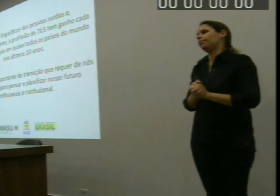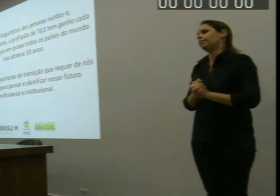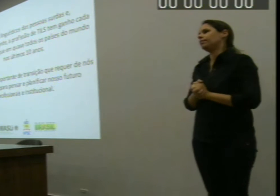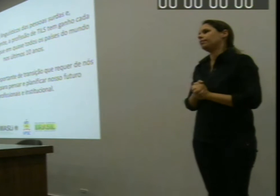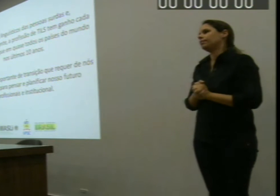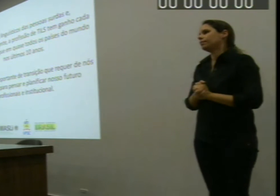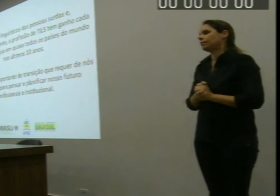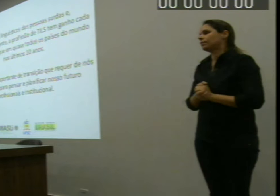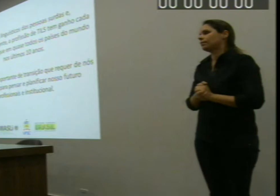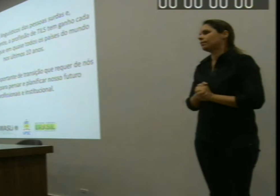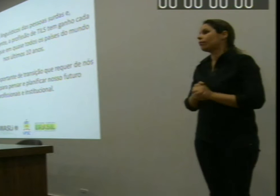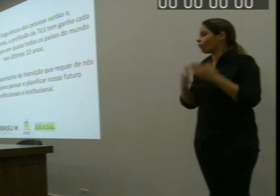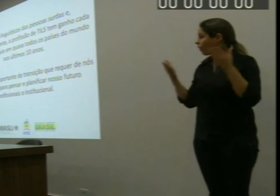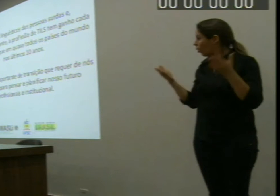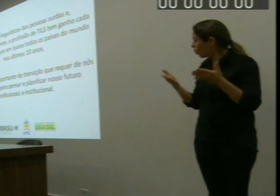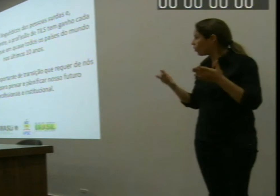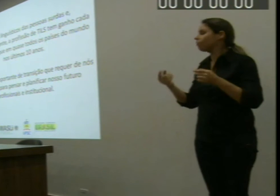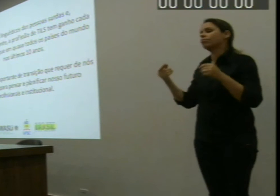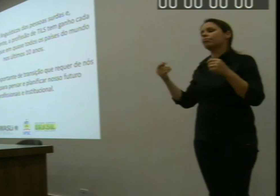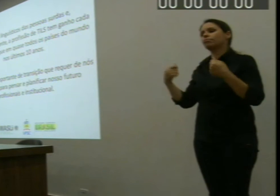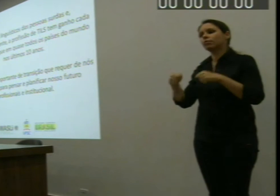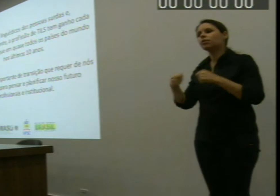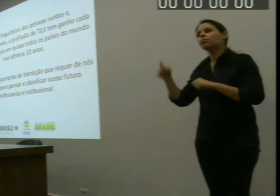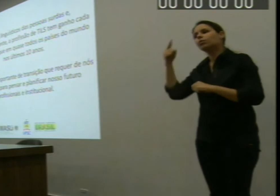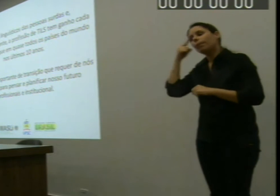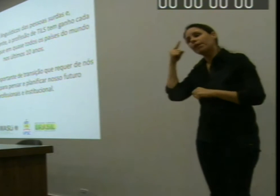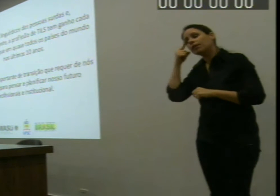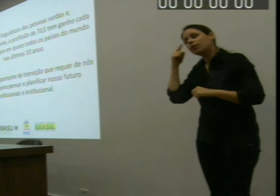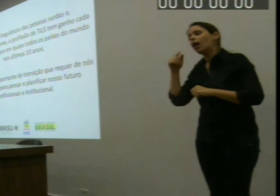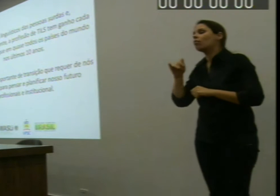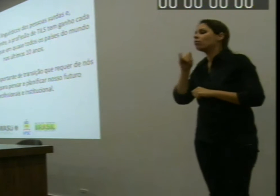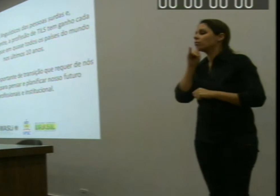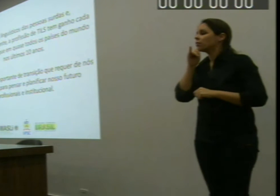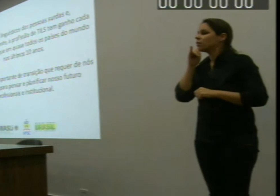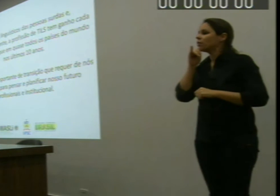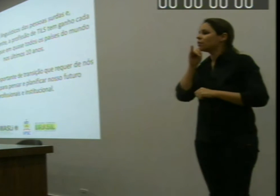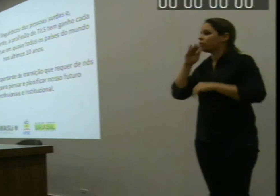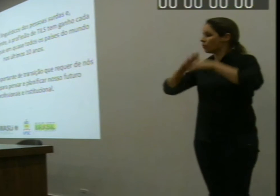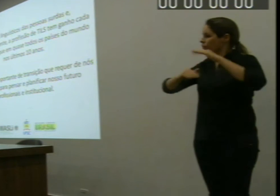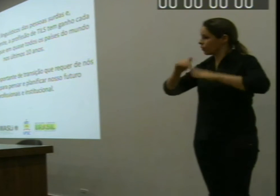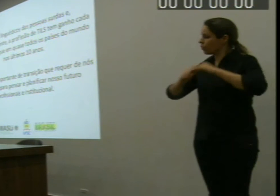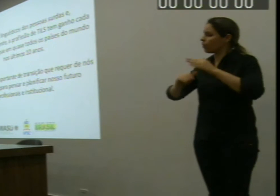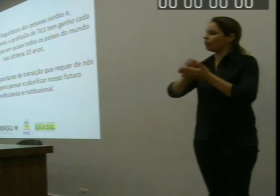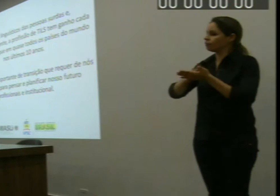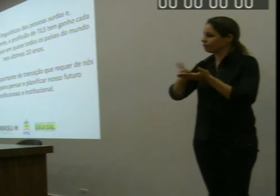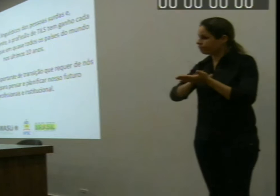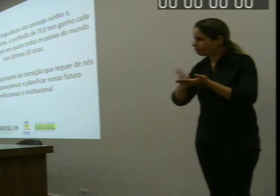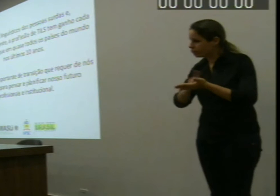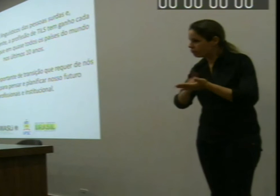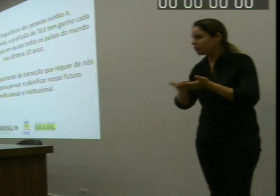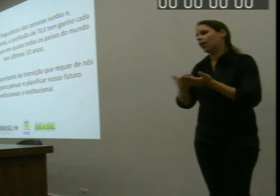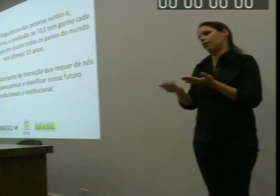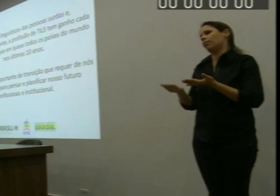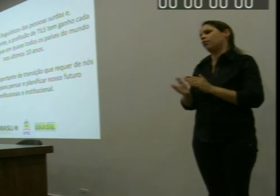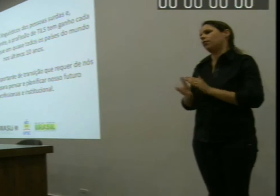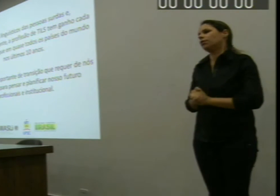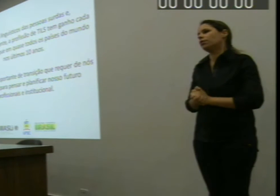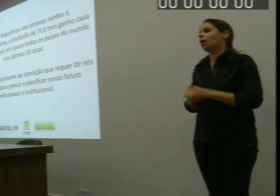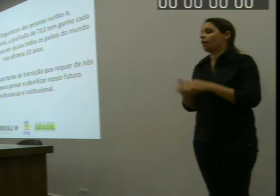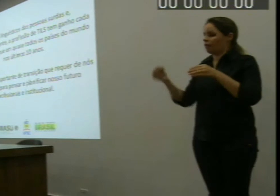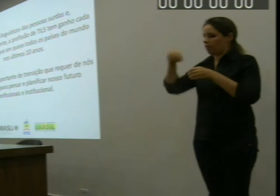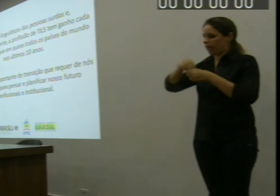colocadas a gente pensar a profissão do intérprete de língua de sinais e a participação do intérprete efetivamente na comunidade